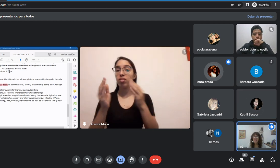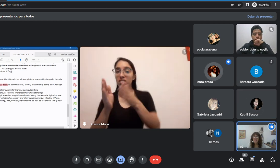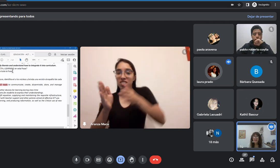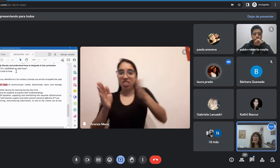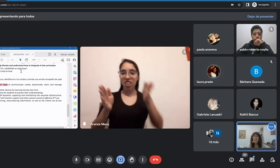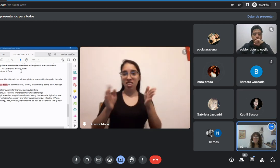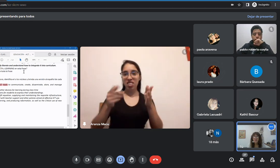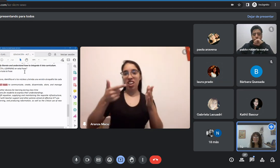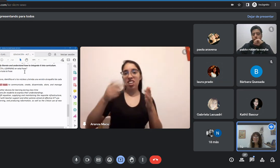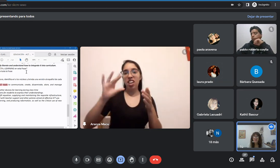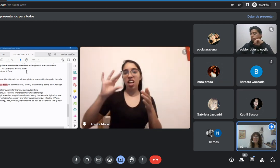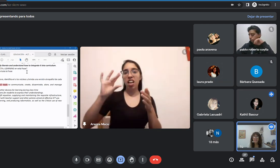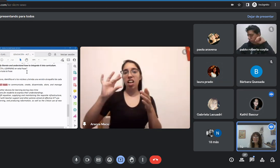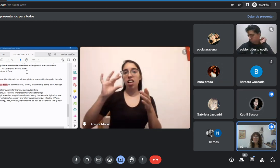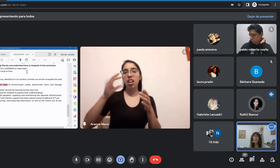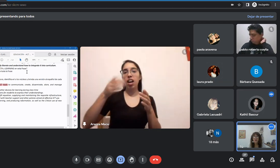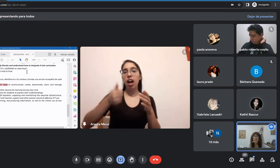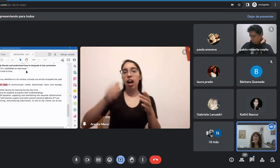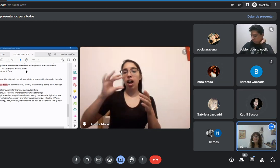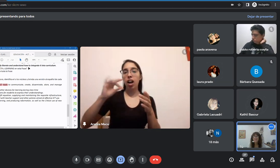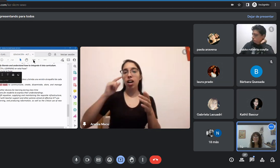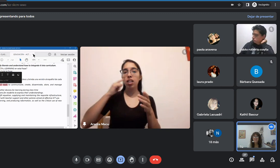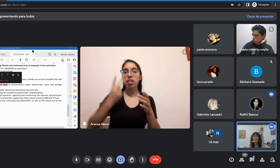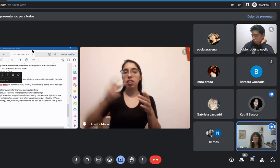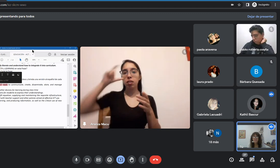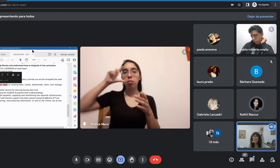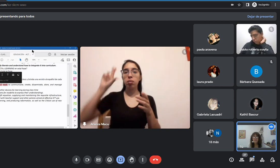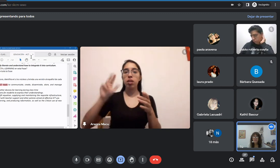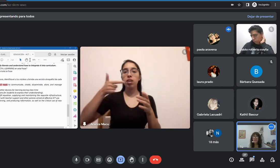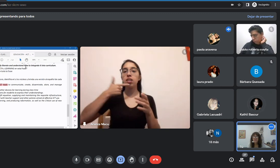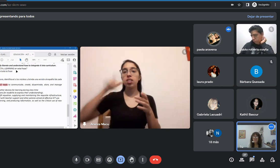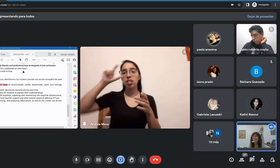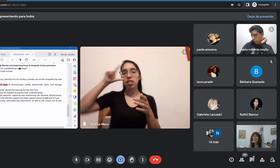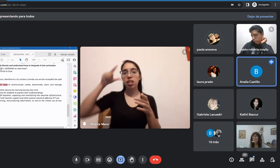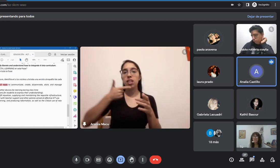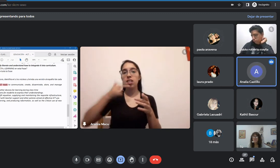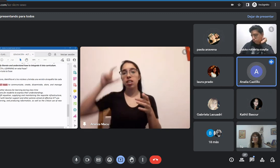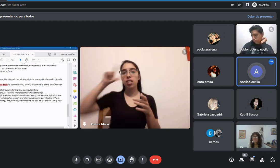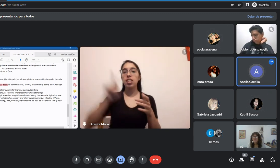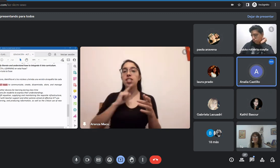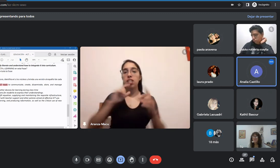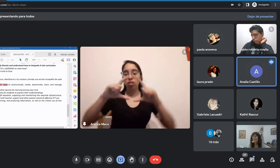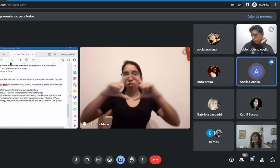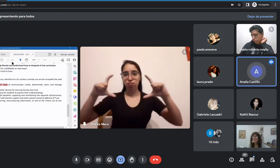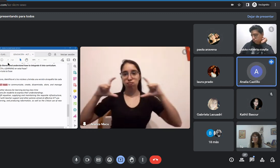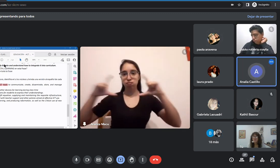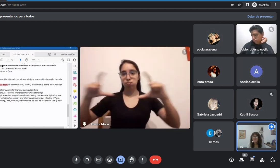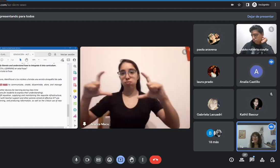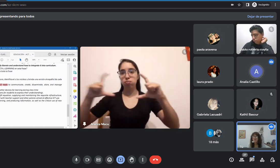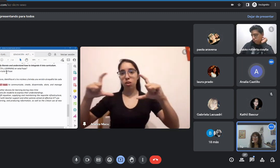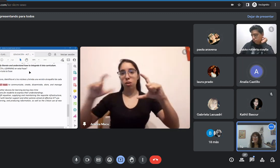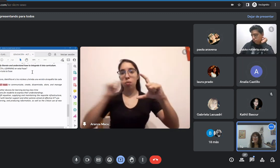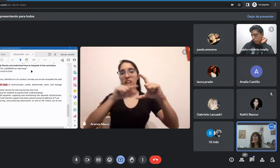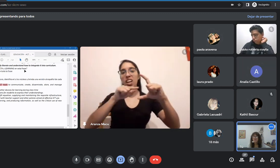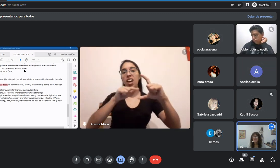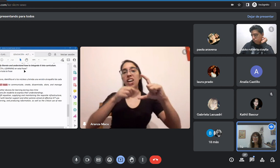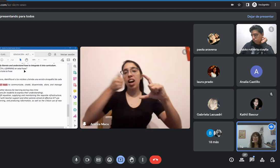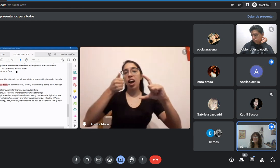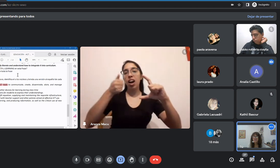Yes. Porque tenemos el artículo. La... Claro. Entonces, en este caso...